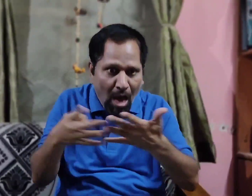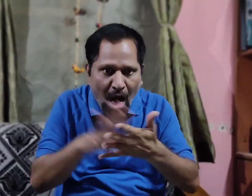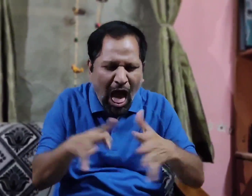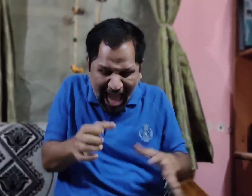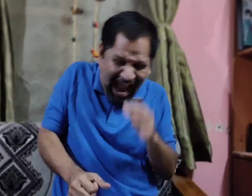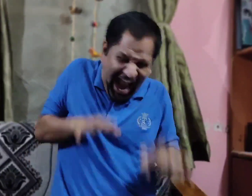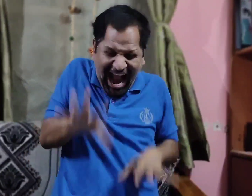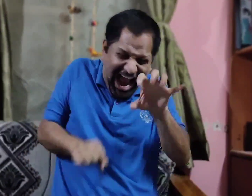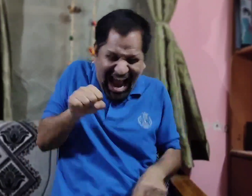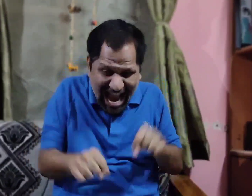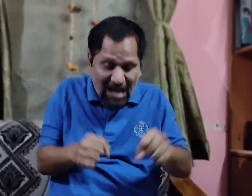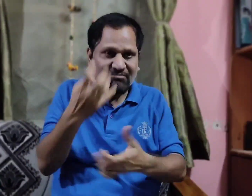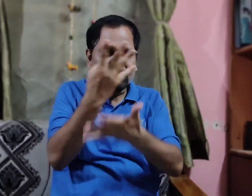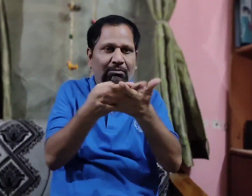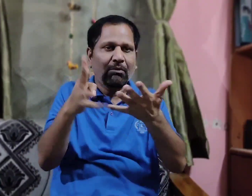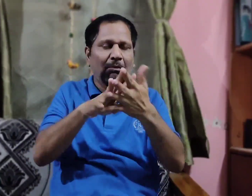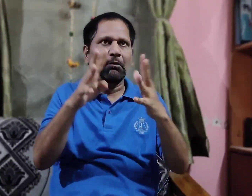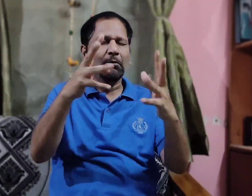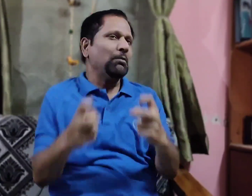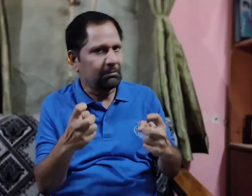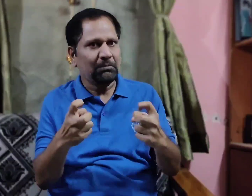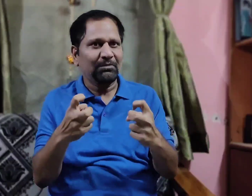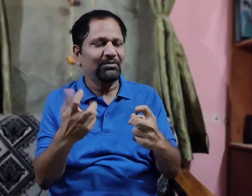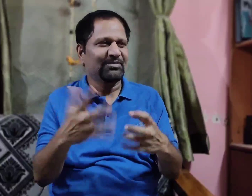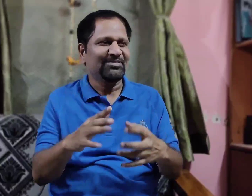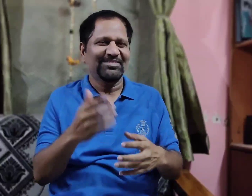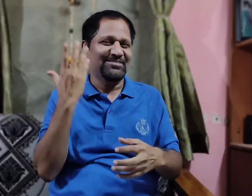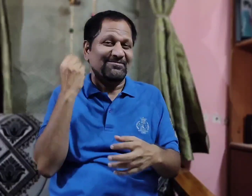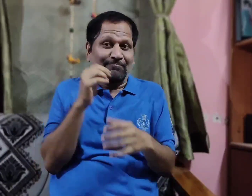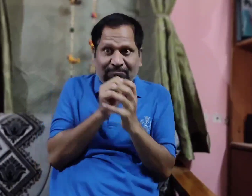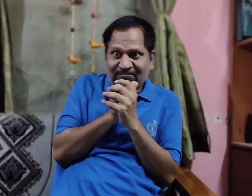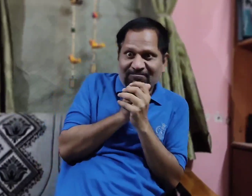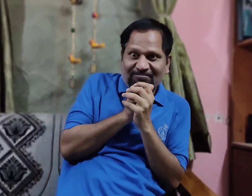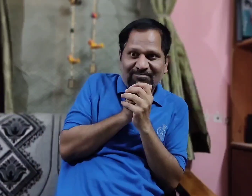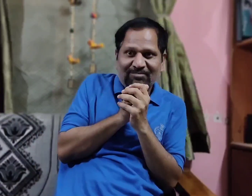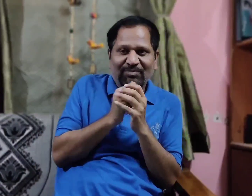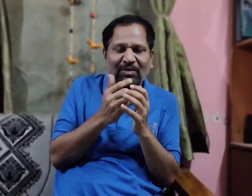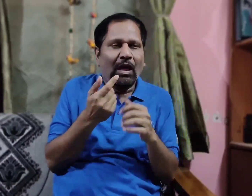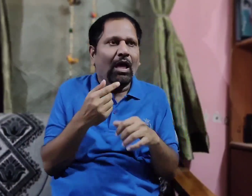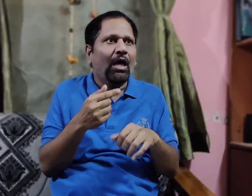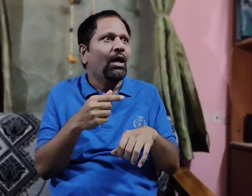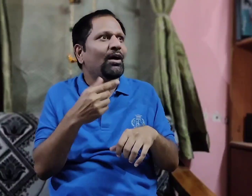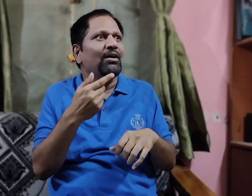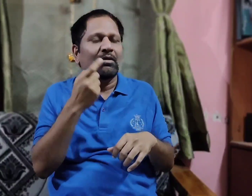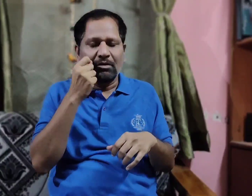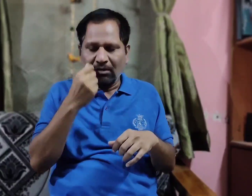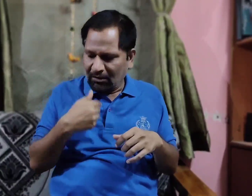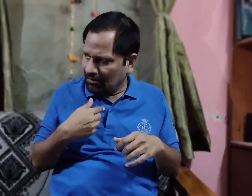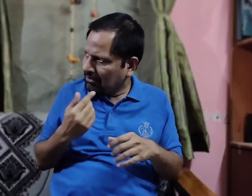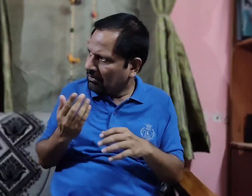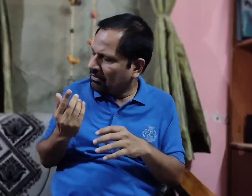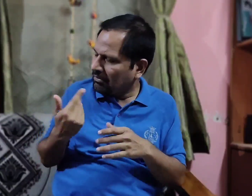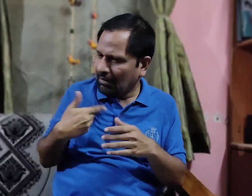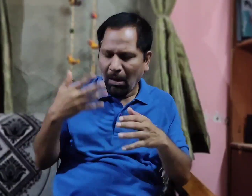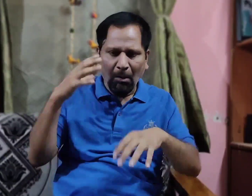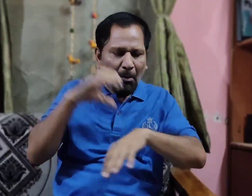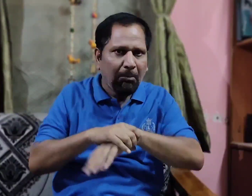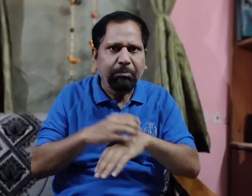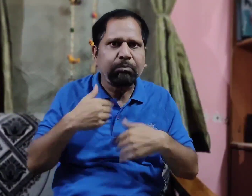आए और उस पेड़ पर बैठे तो उन्होंने देखा कि वो तो जाल में फंस गए, उनके सभी के पेड़। अब क्या करें, कैसे करें? उन्होंने ताऊ